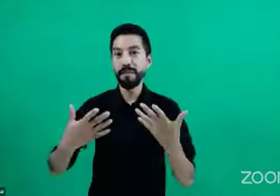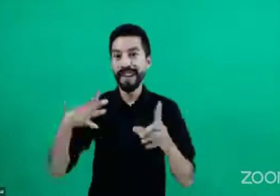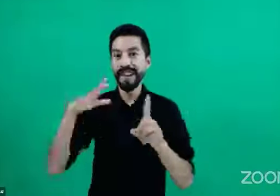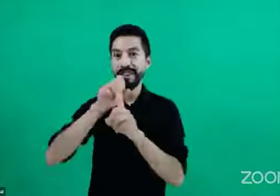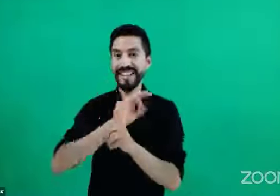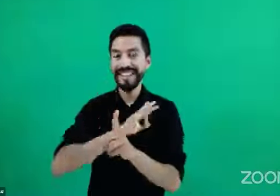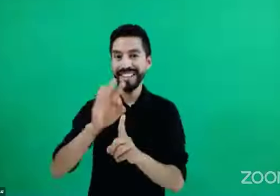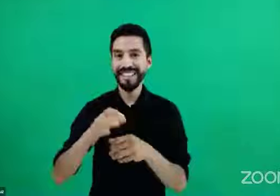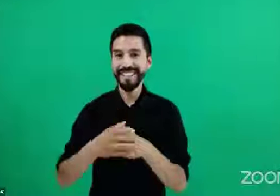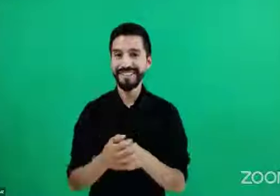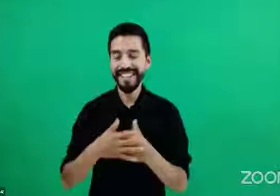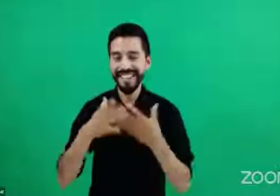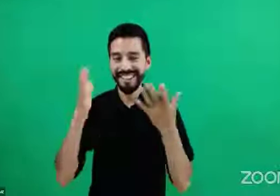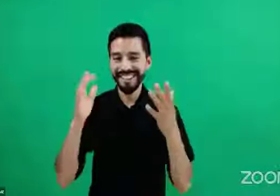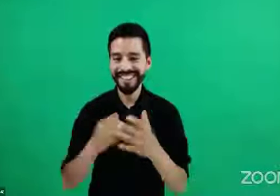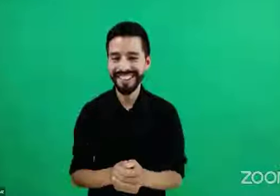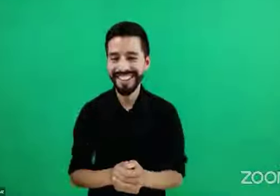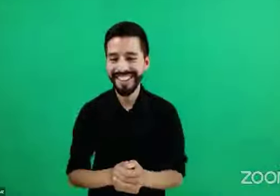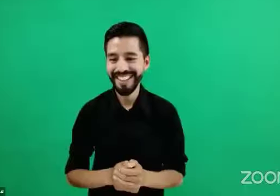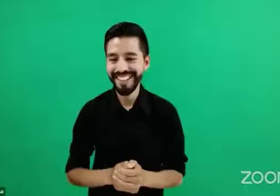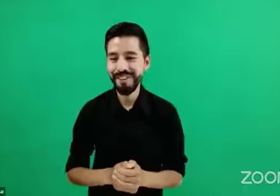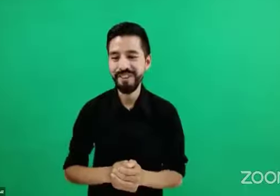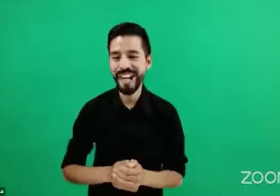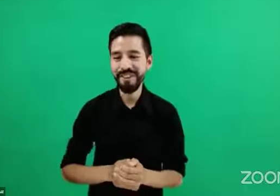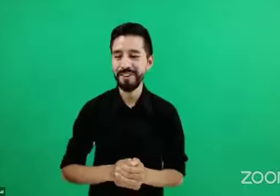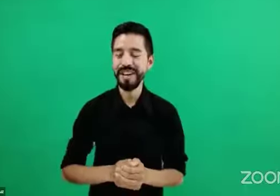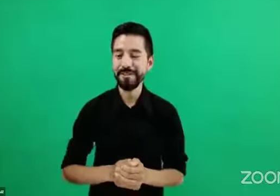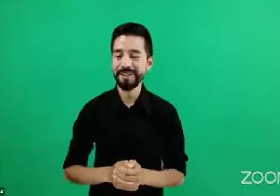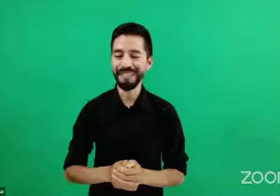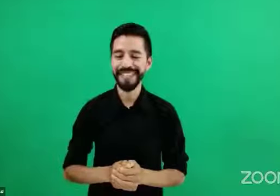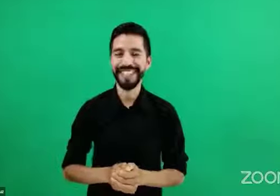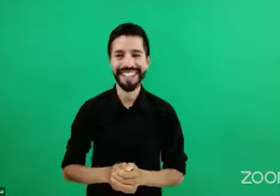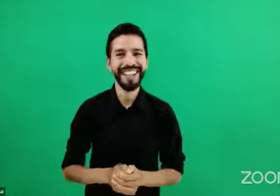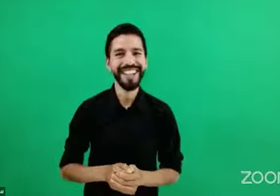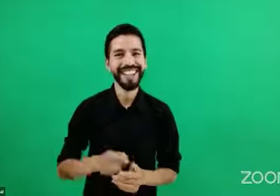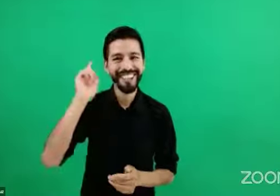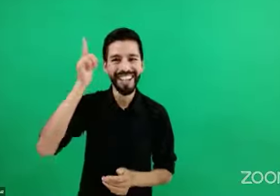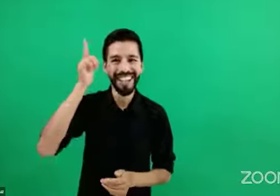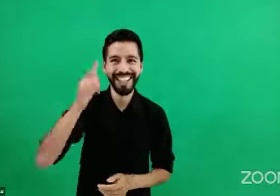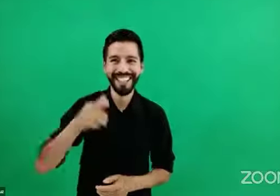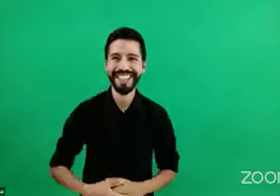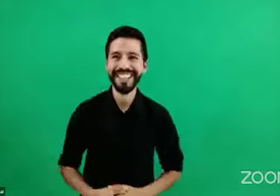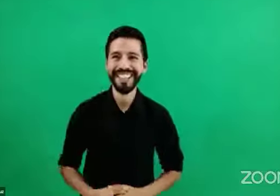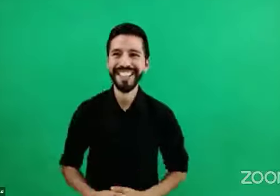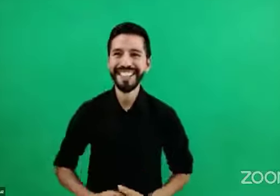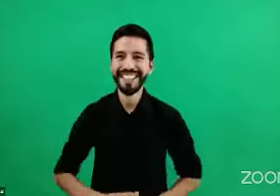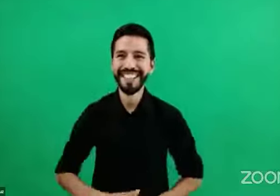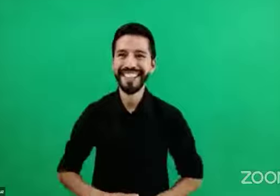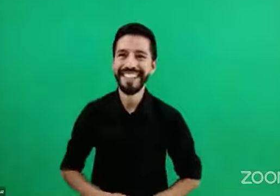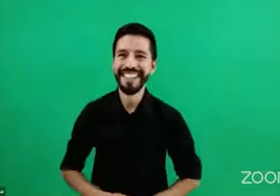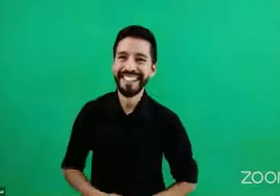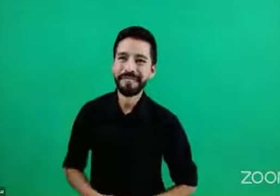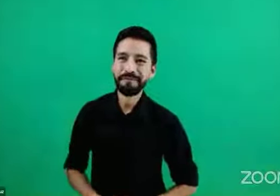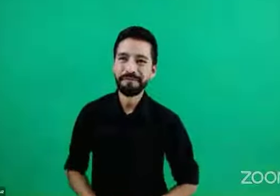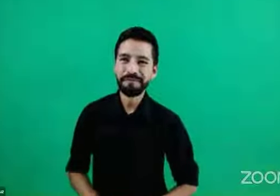se pueda lograr. No sé, es como una locura, pero ojalá.